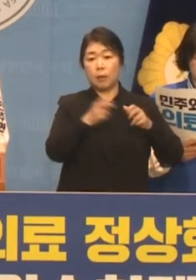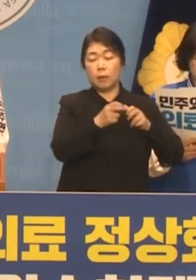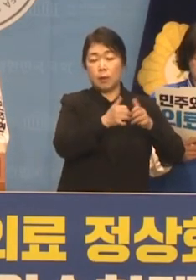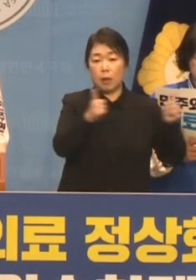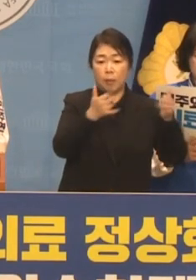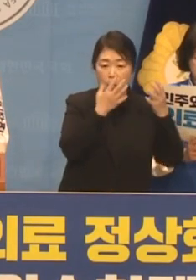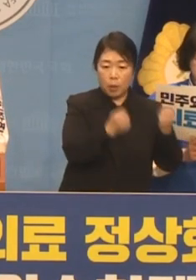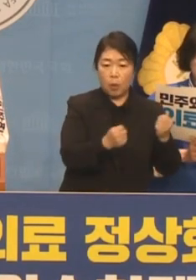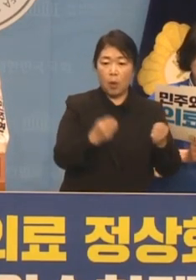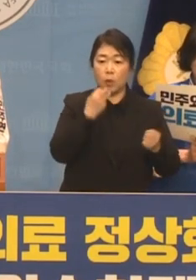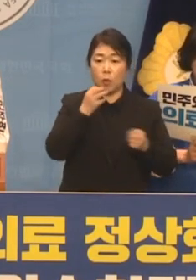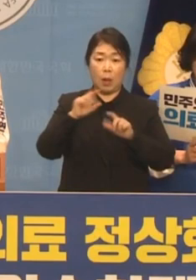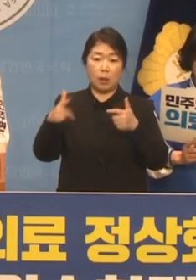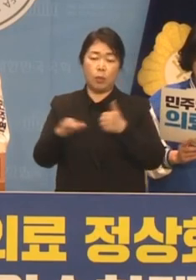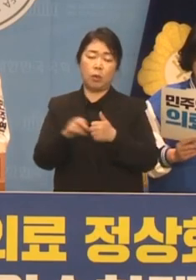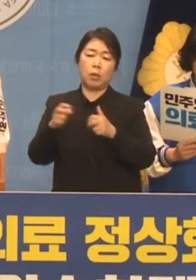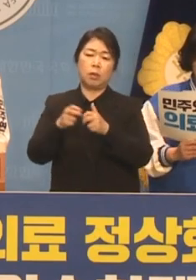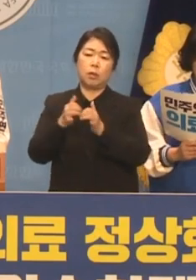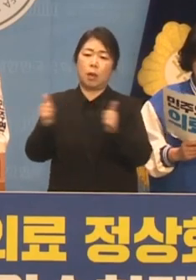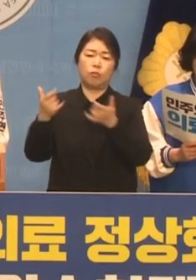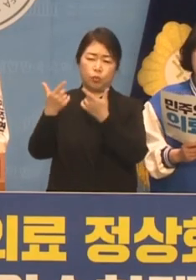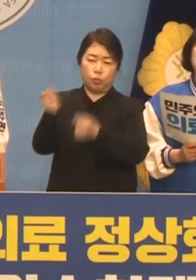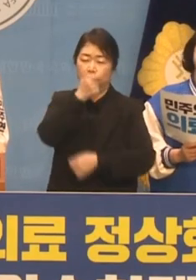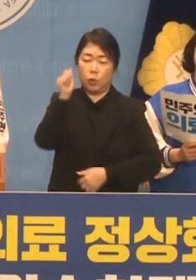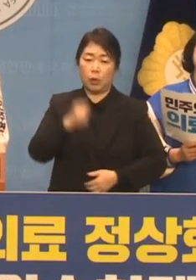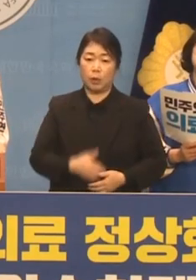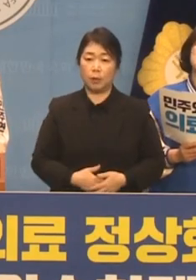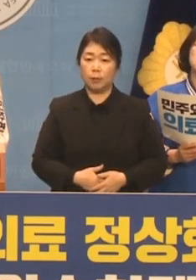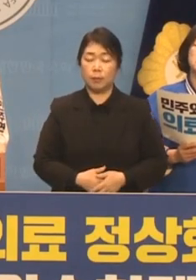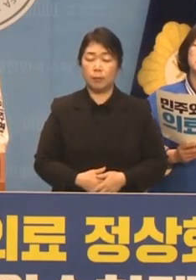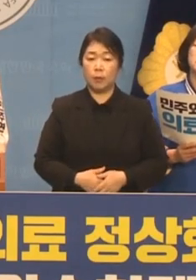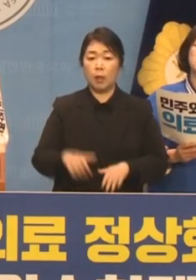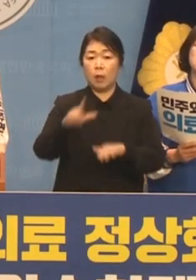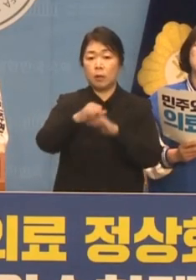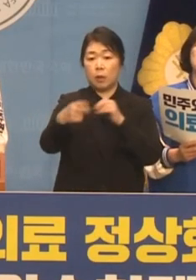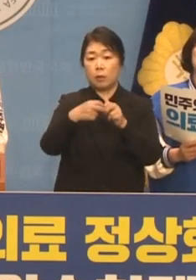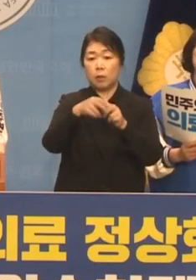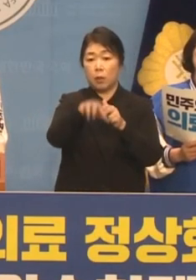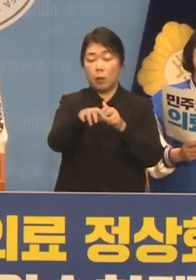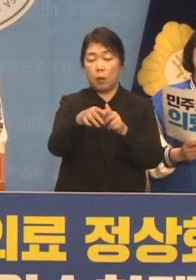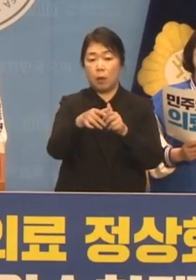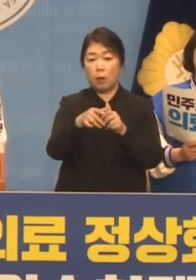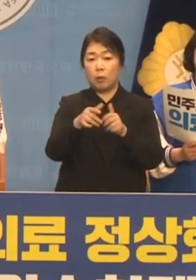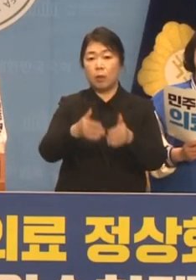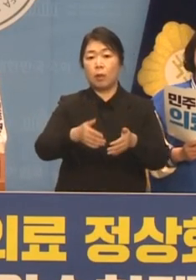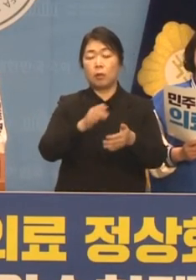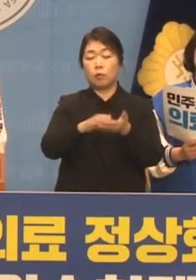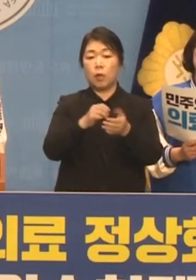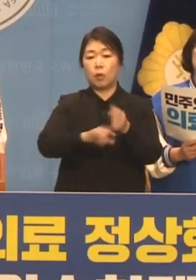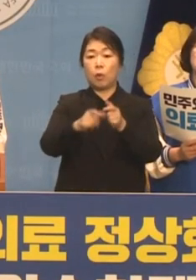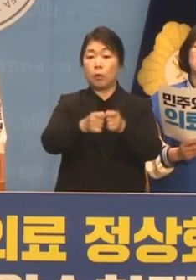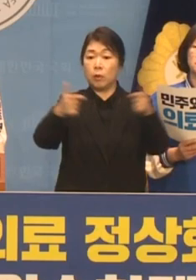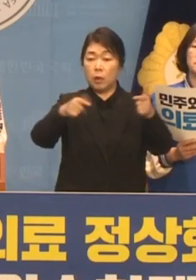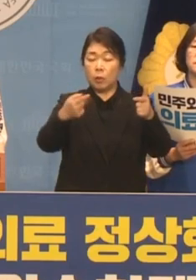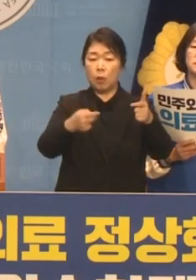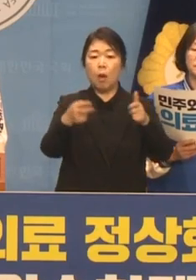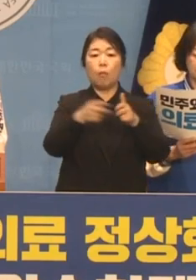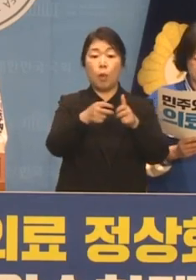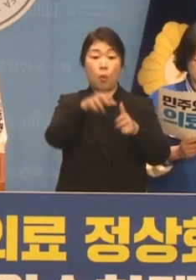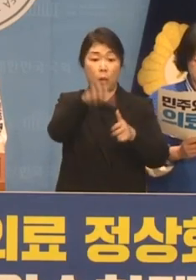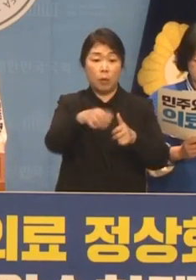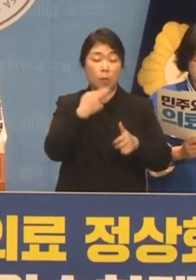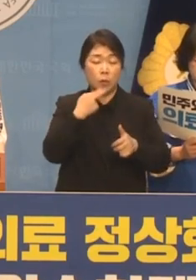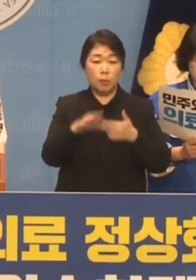의사가 부족합니다 지역 의대 정원을 늘려도 지역에 큰 종합병원이 없으면 응급실 뺑뺑이 원정